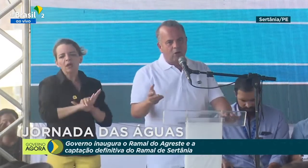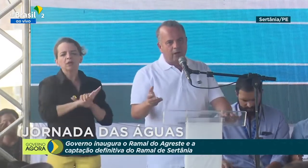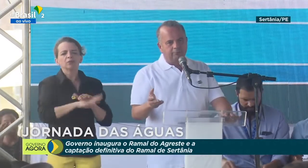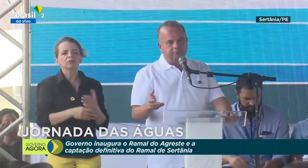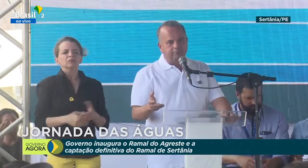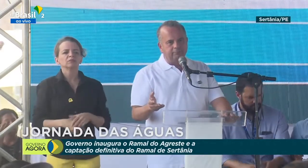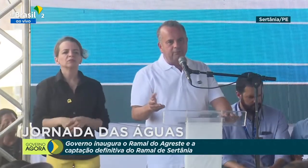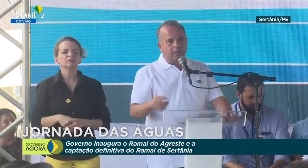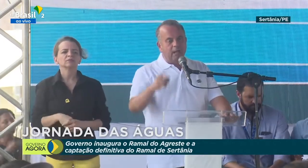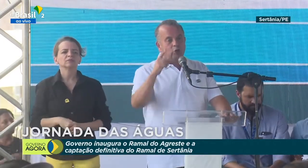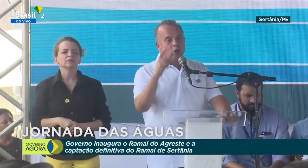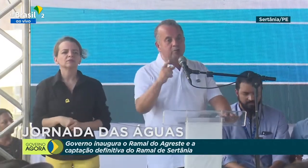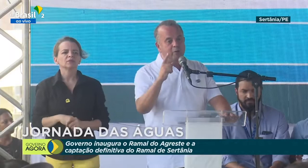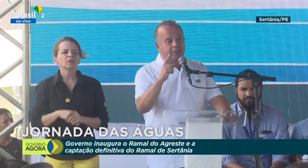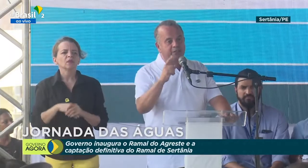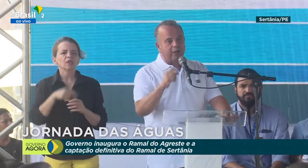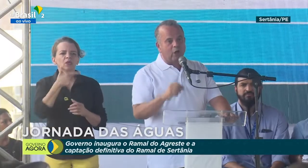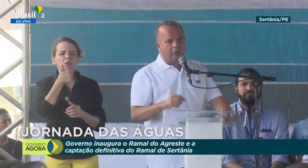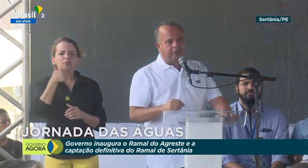Agora,